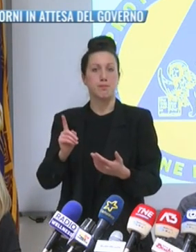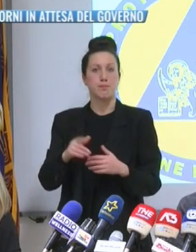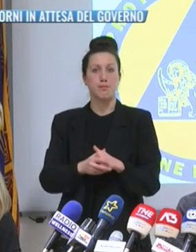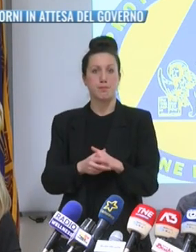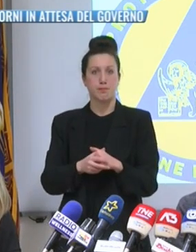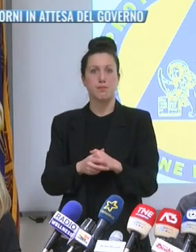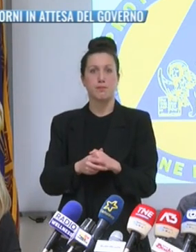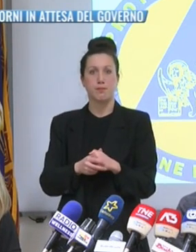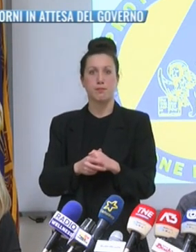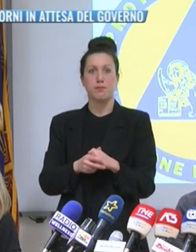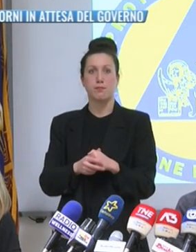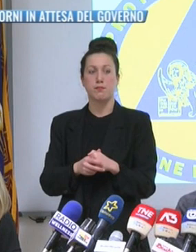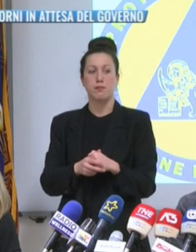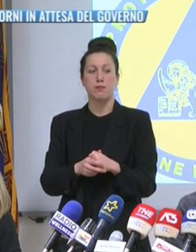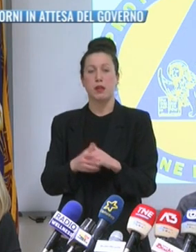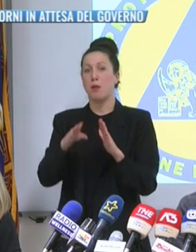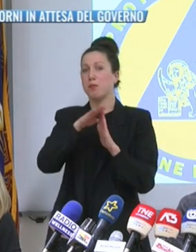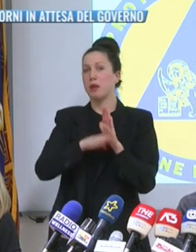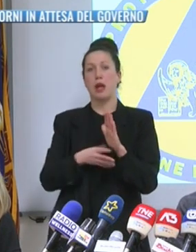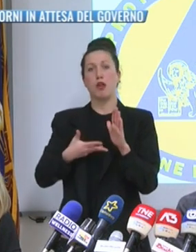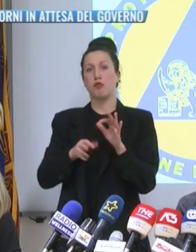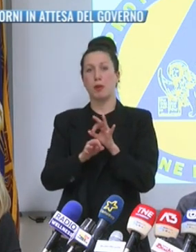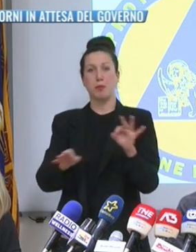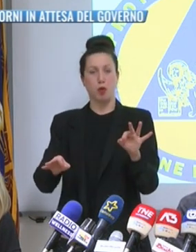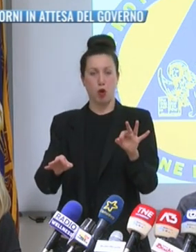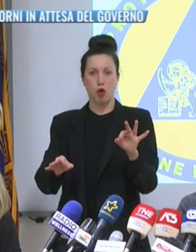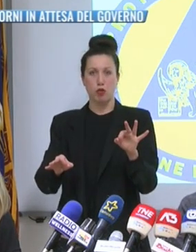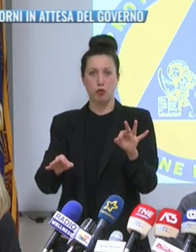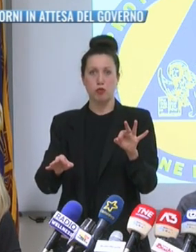dice, a cavallo nato non si guarda in bocca, però senza voler fare i bulli,